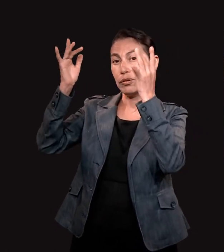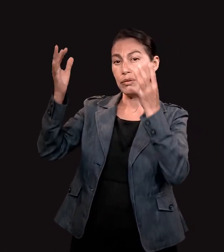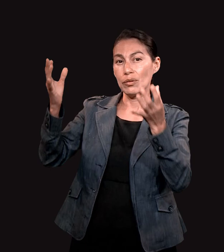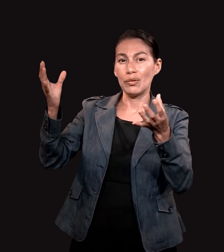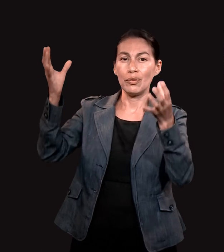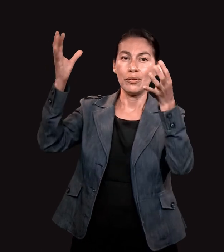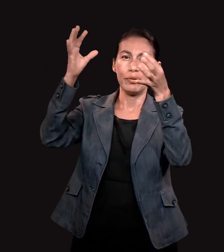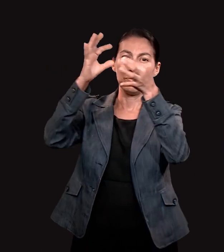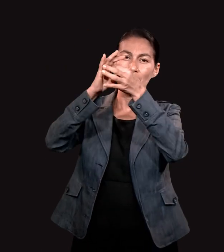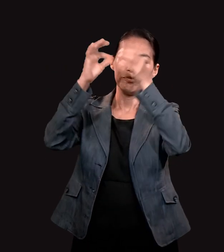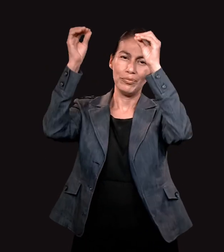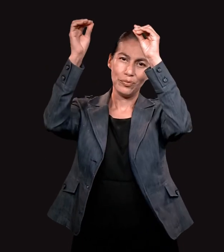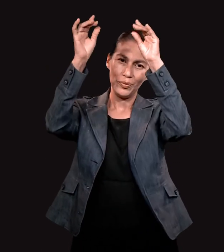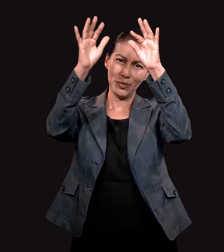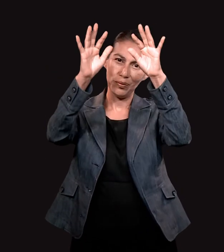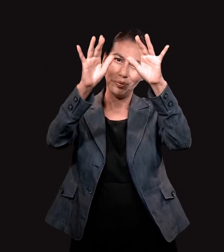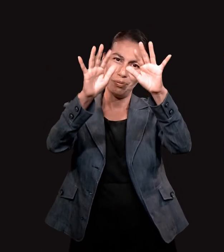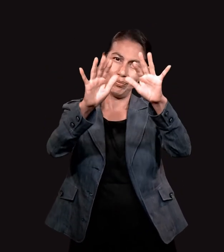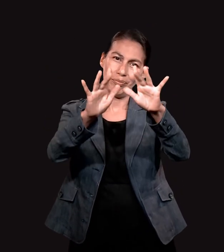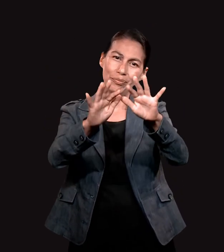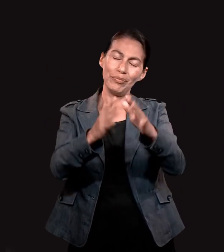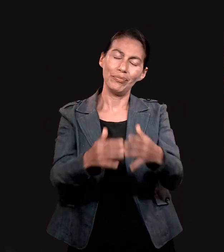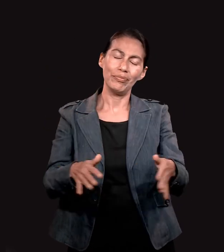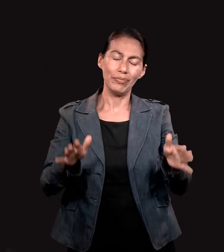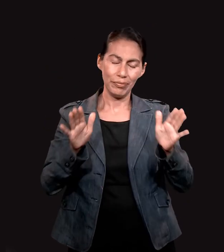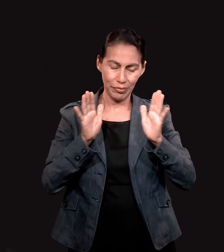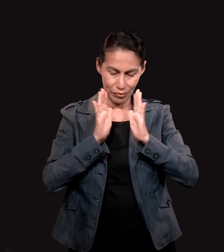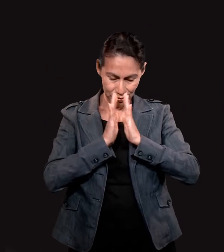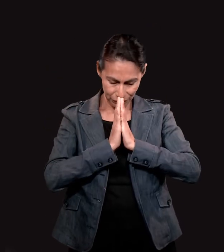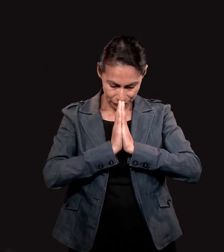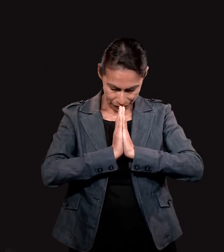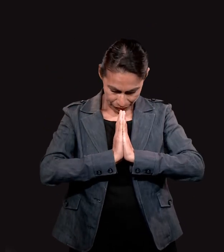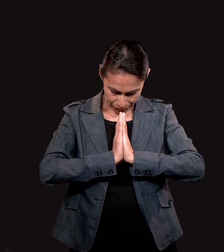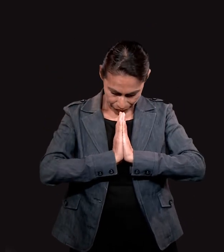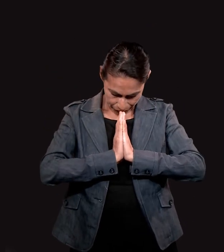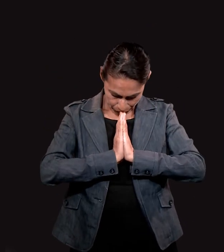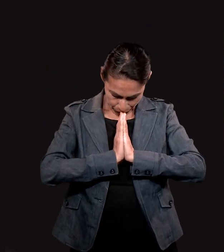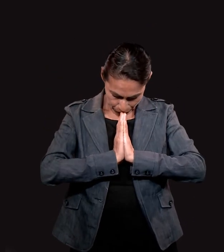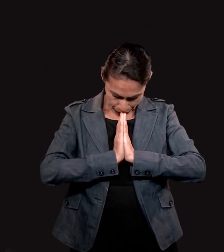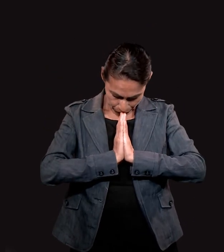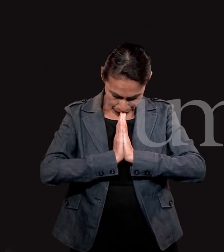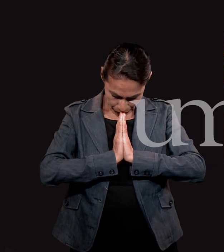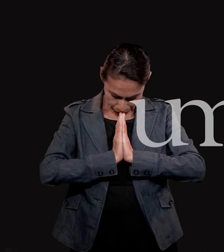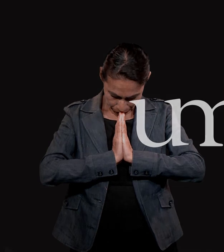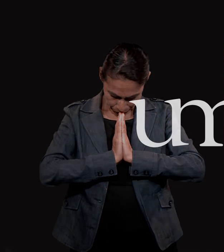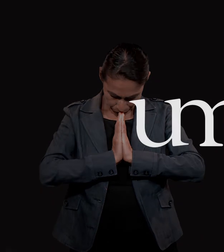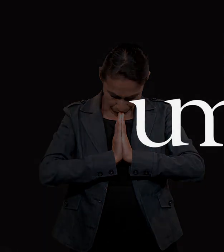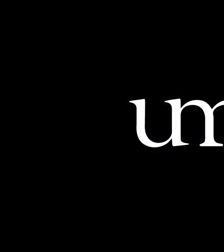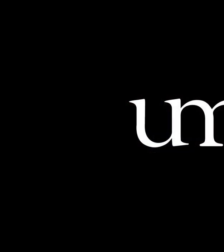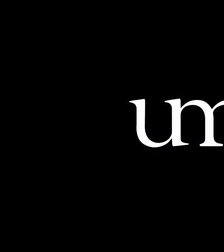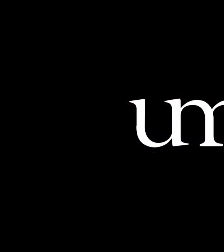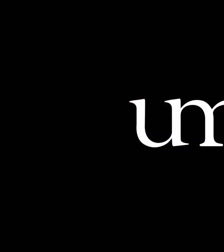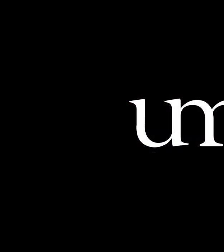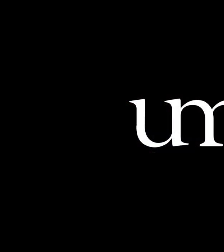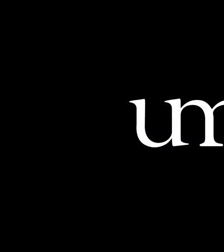Espíritu Santo sean con todos ustedes. Amén. Amén. Amén.